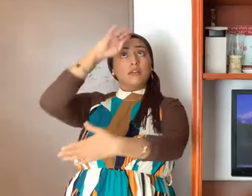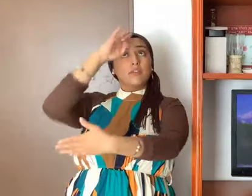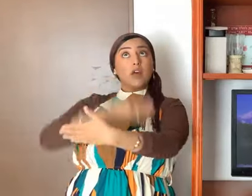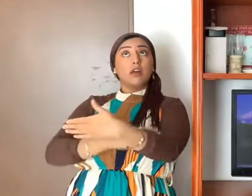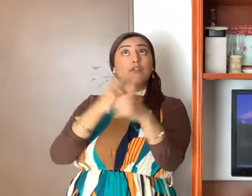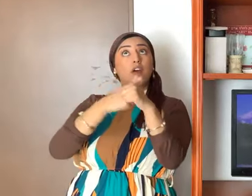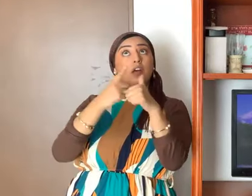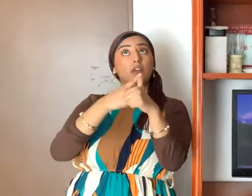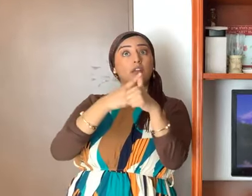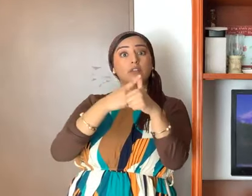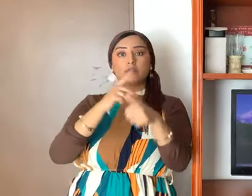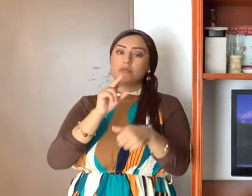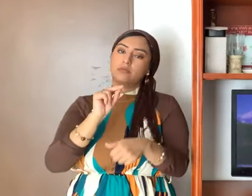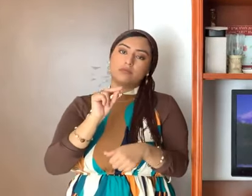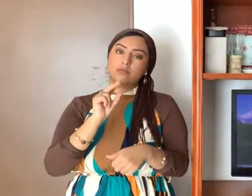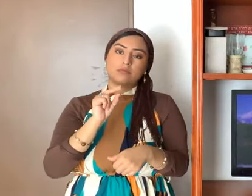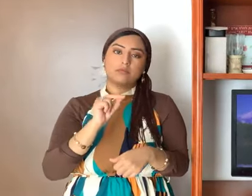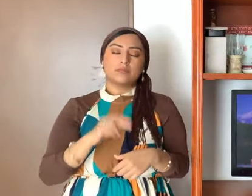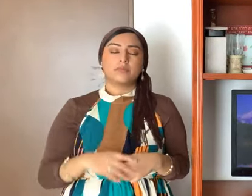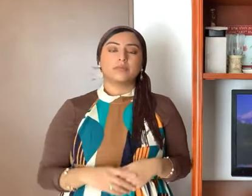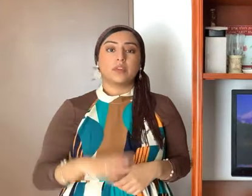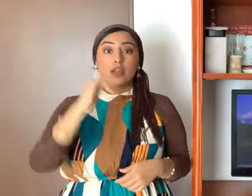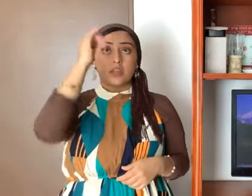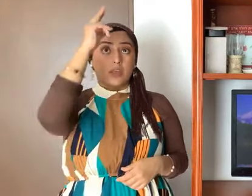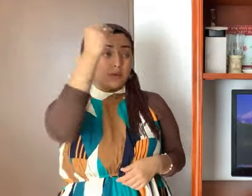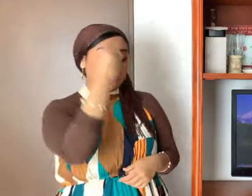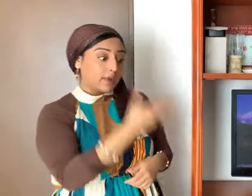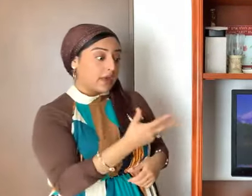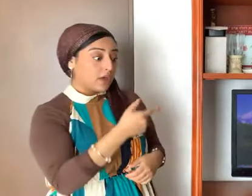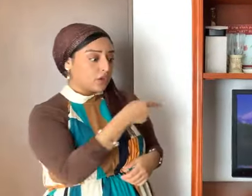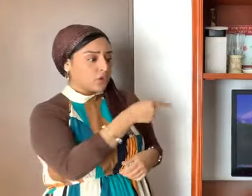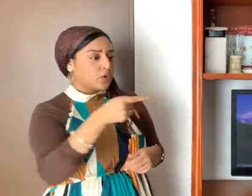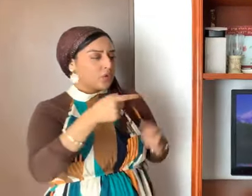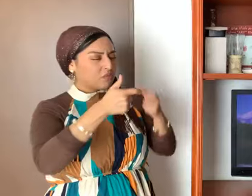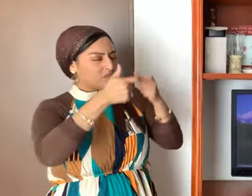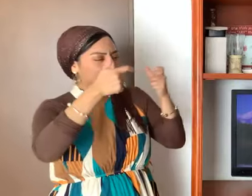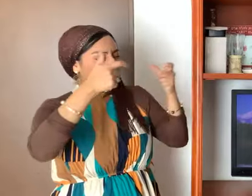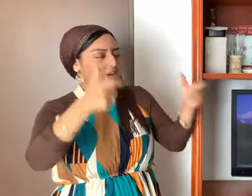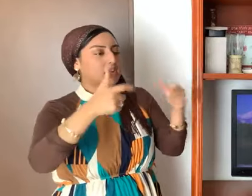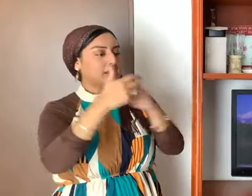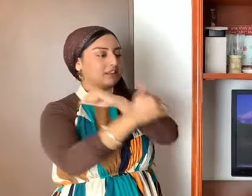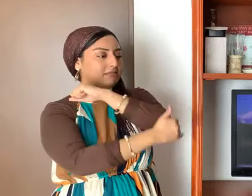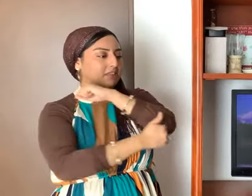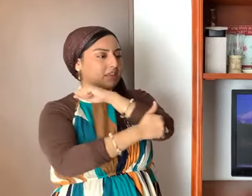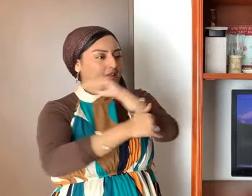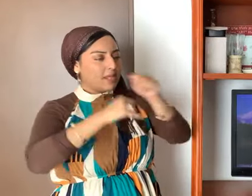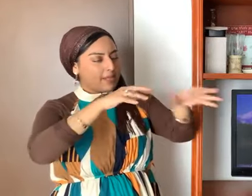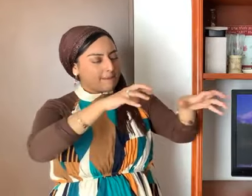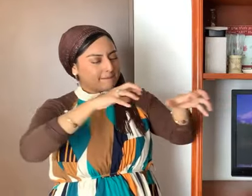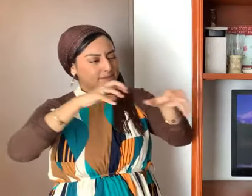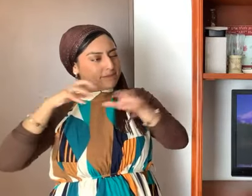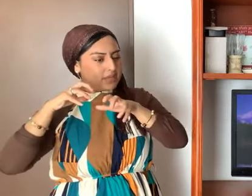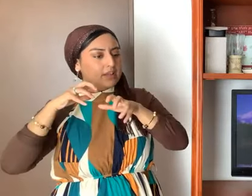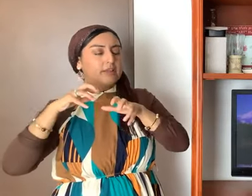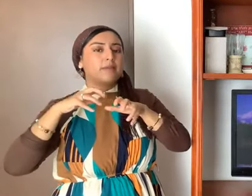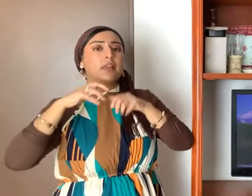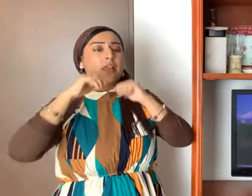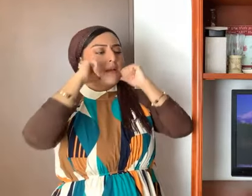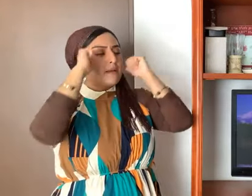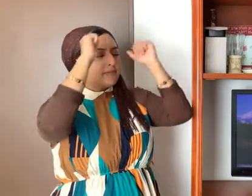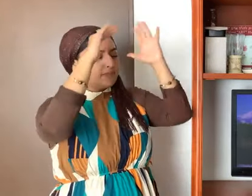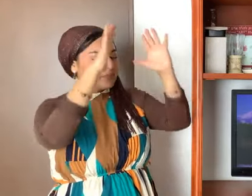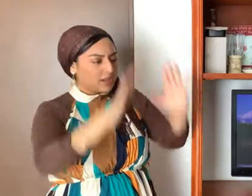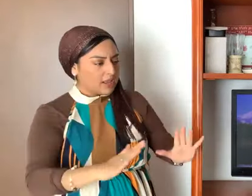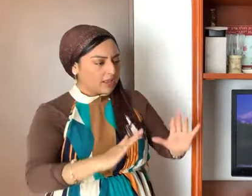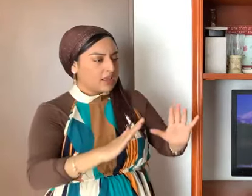No. Dijo de inmediato el Eterno, y haré de ti una gran nación, una nación grande, y te